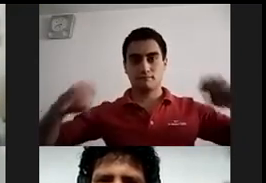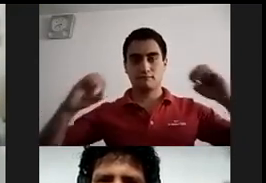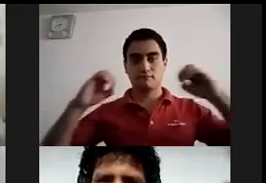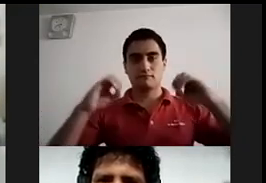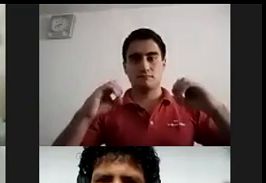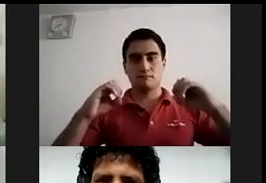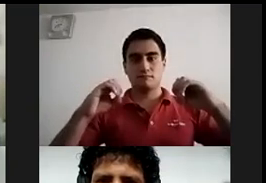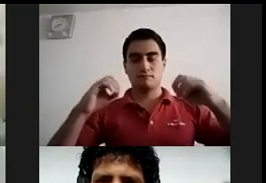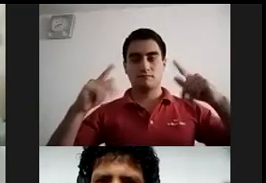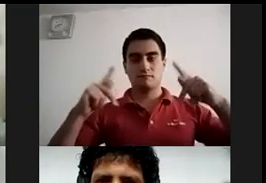asistencia.